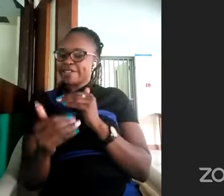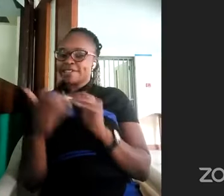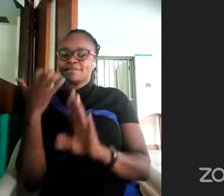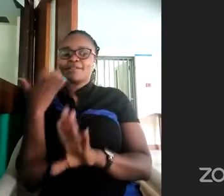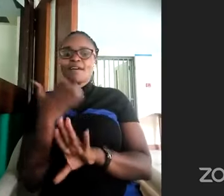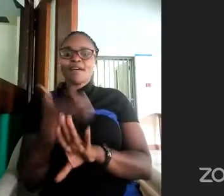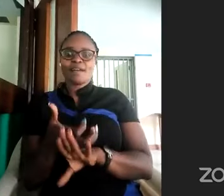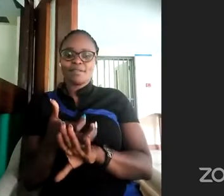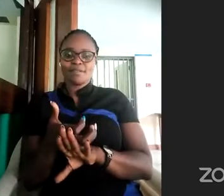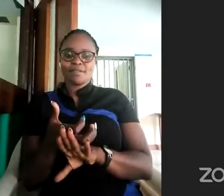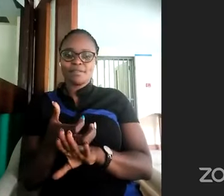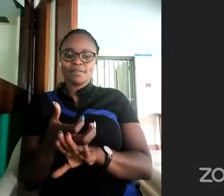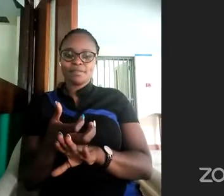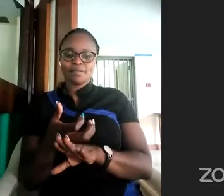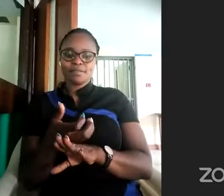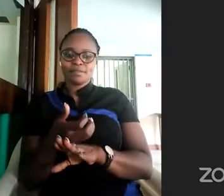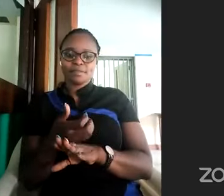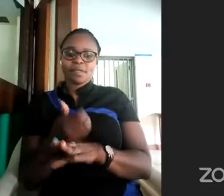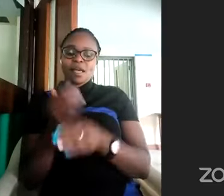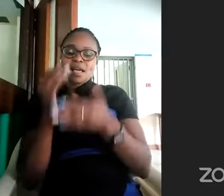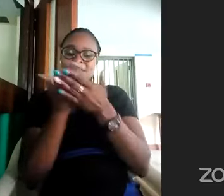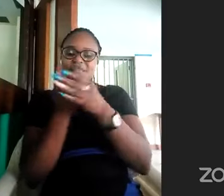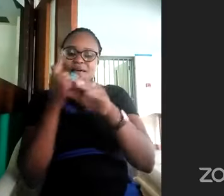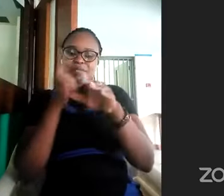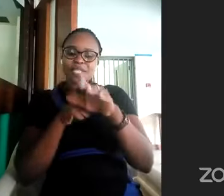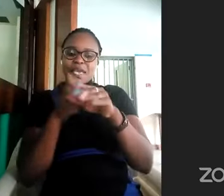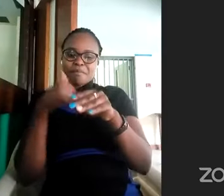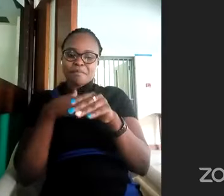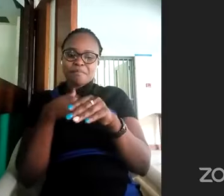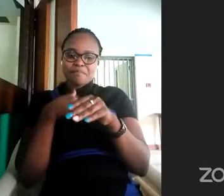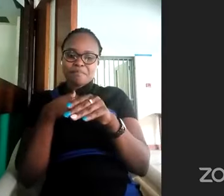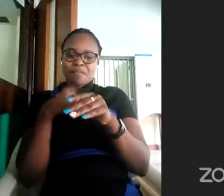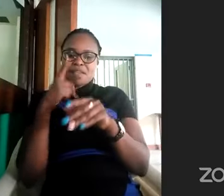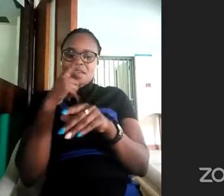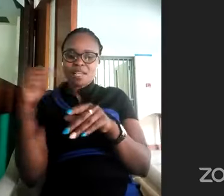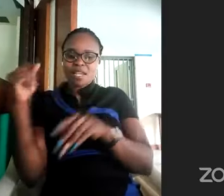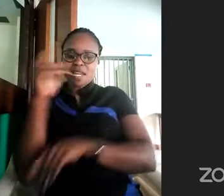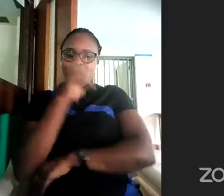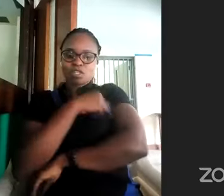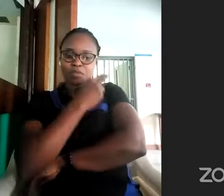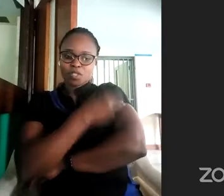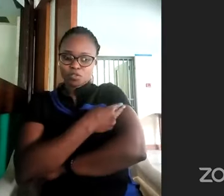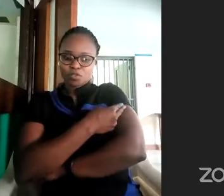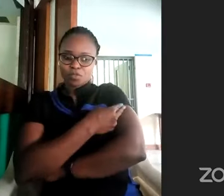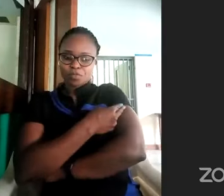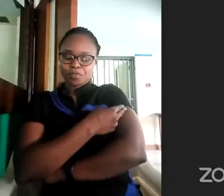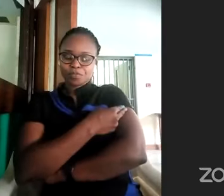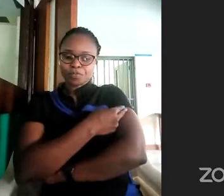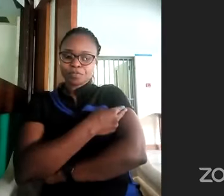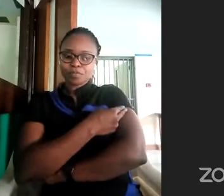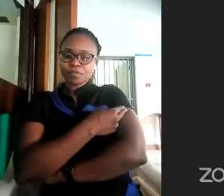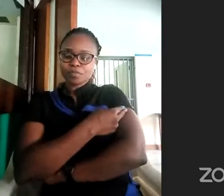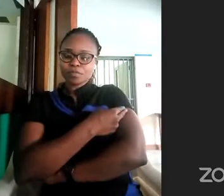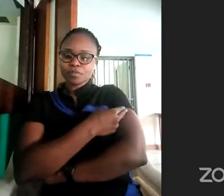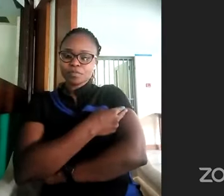hata kuna wakati mimi mwenyewe binafsi nilienda hospitalini kwa mazoezi, kwa